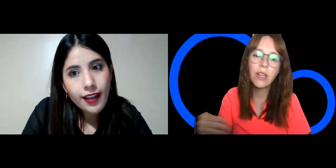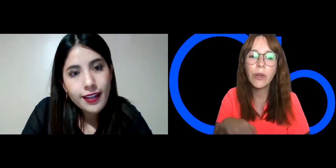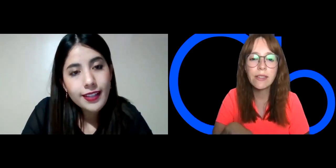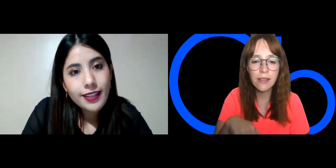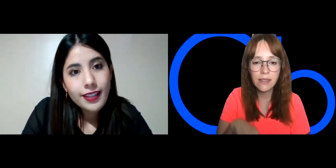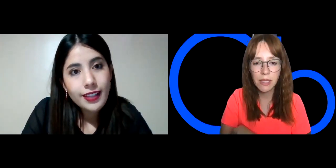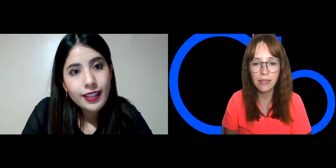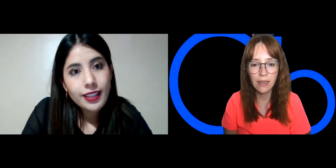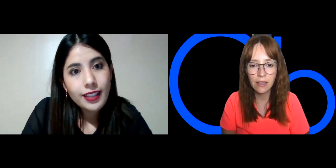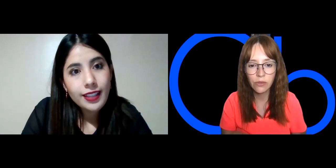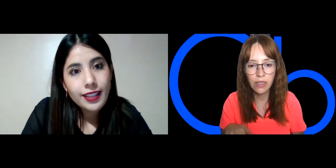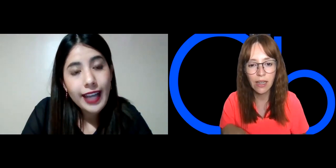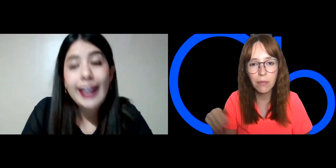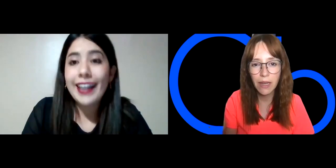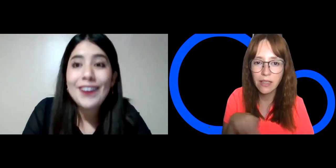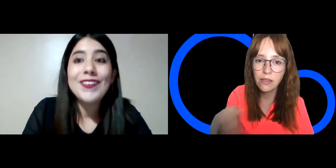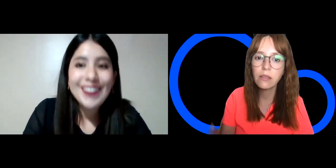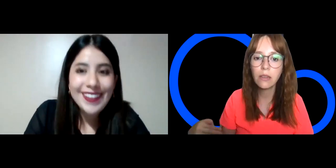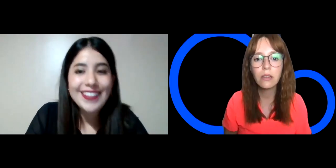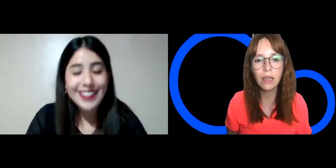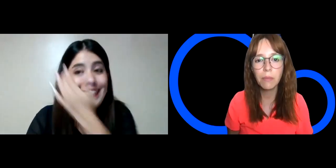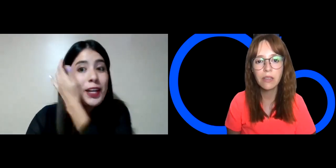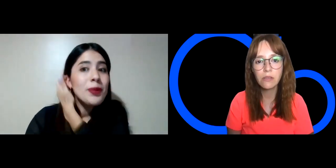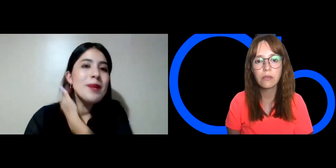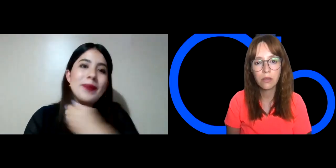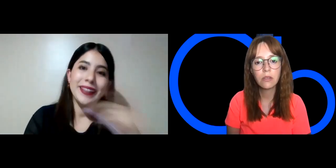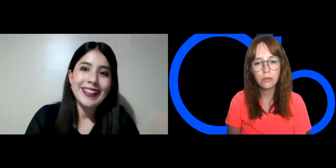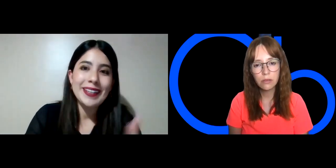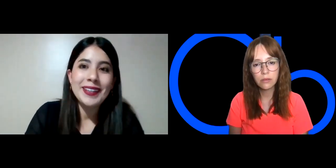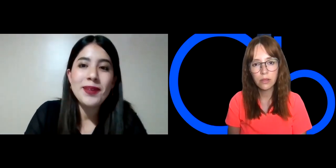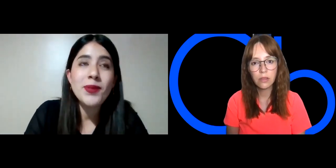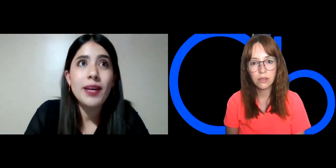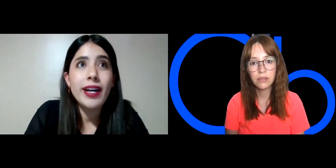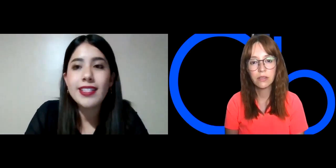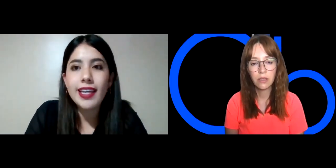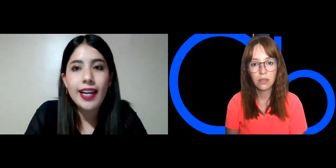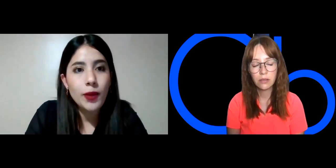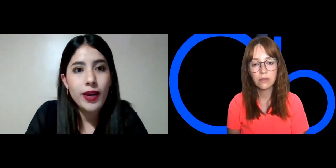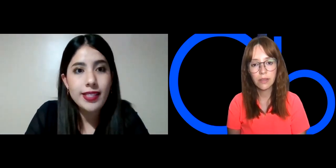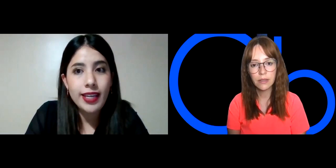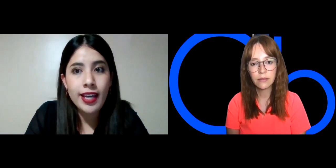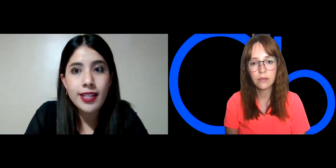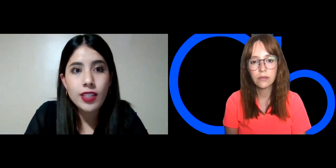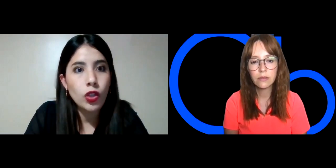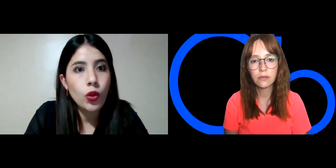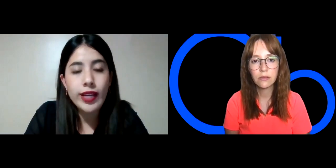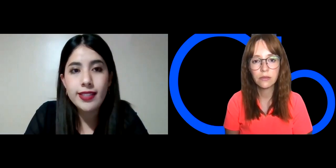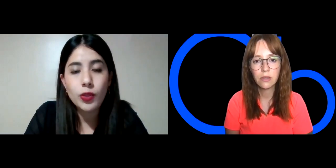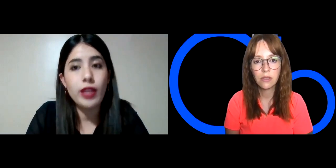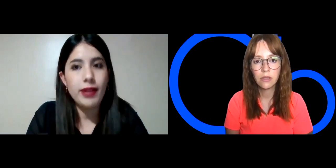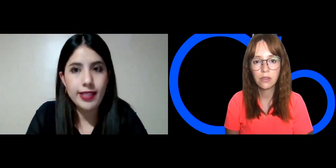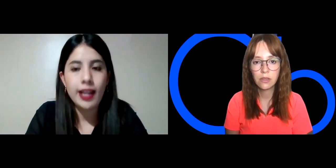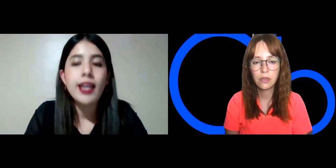mucho lengua de señas mexicana. O sea, cada país. claro, Ah, sí es algo muy importante que también debemos saber, y es que la lengua de señas no